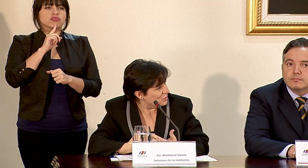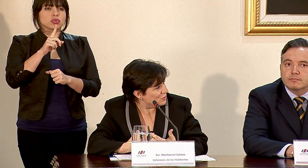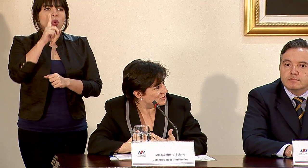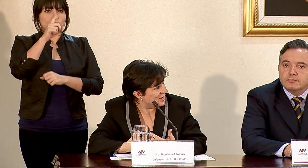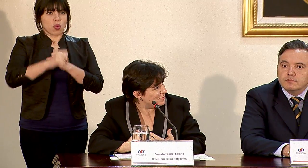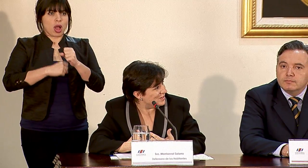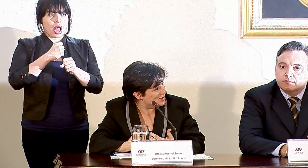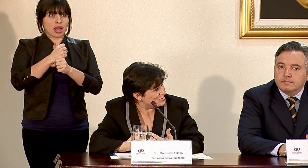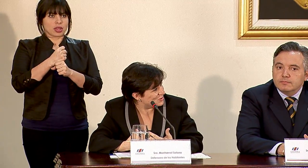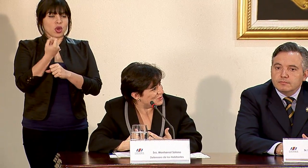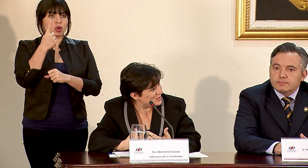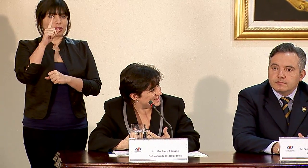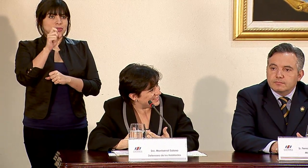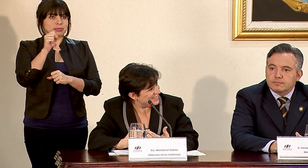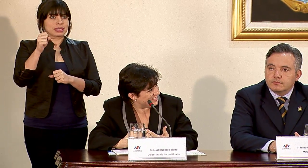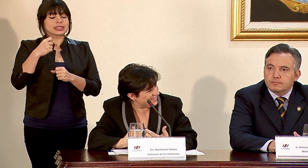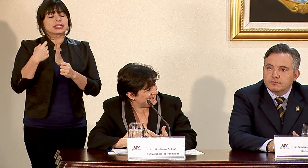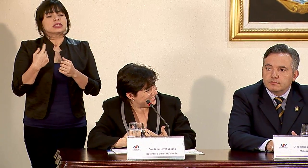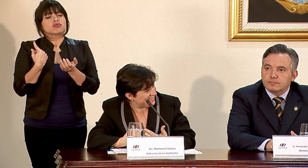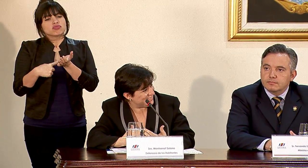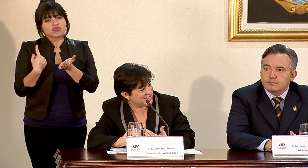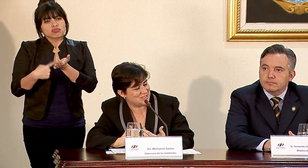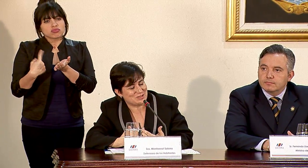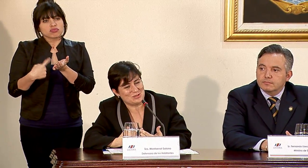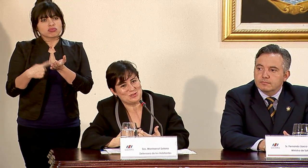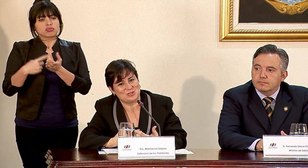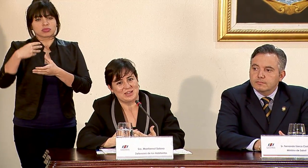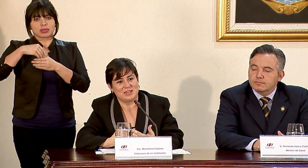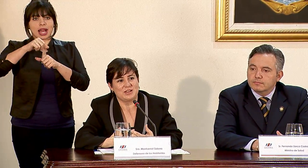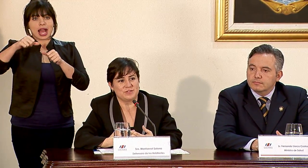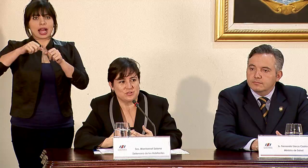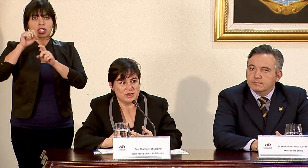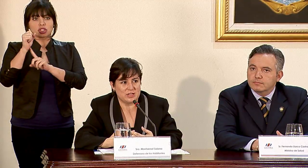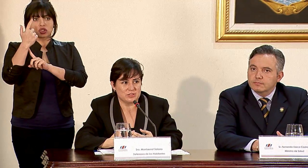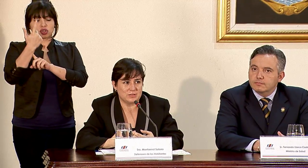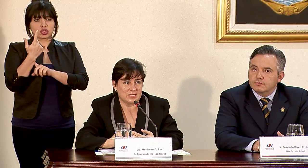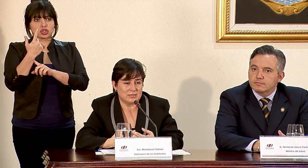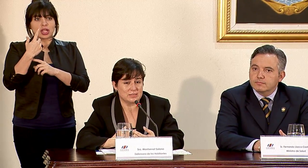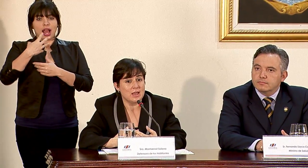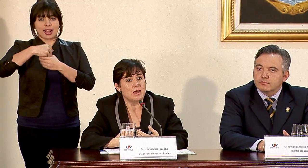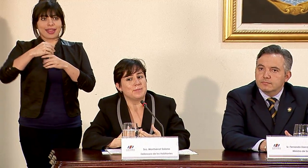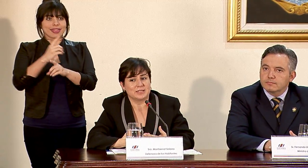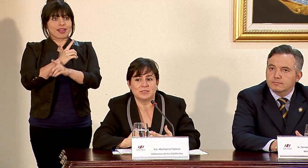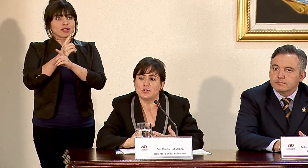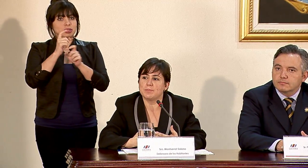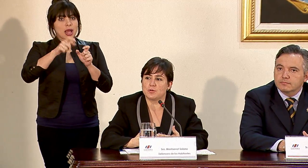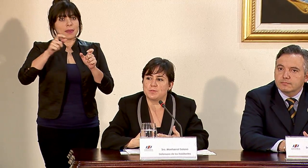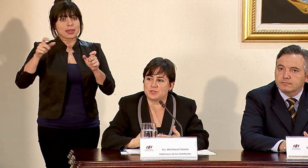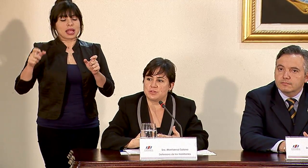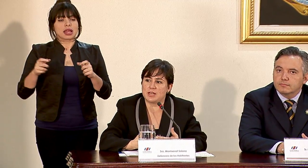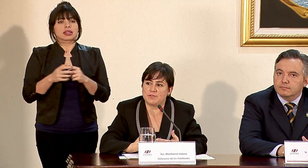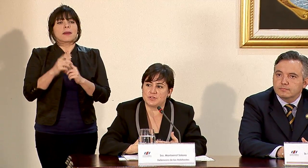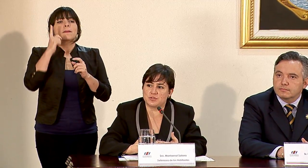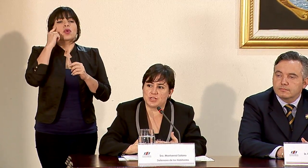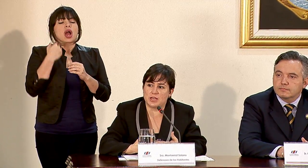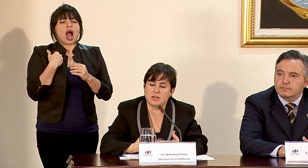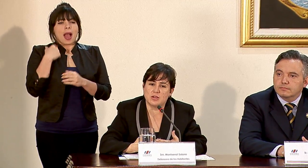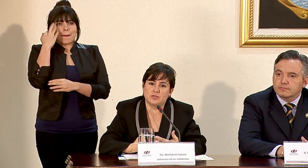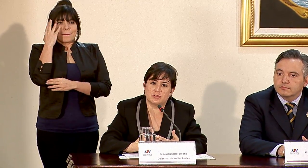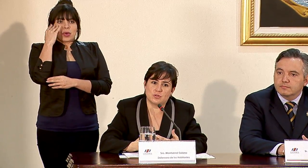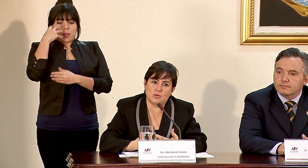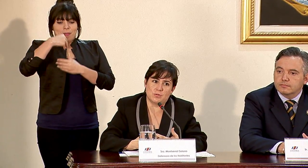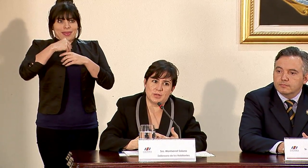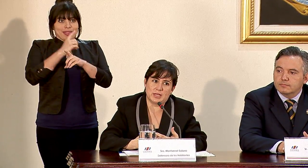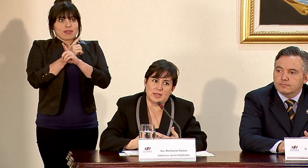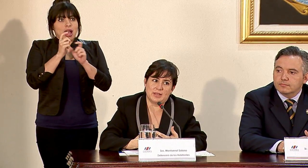tuvimos el ministro del sector social y la Defensoría de los Habitantes, a partir de una preocupación de la Defensoría